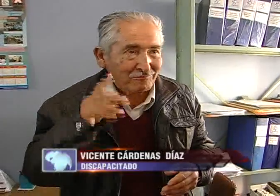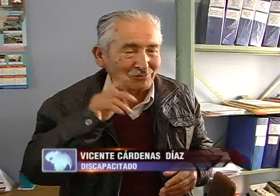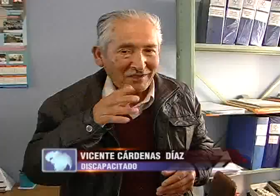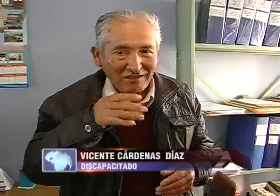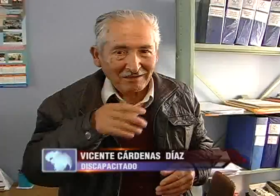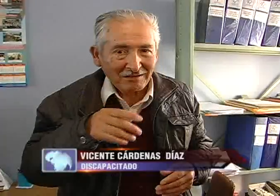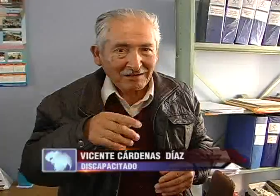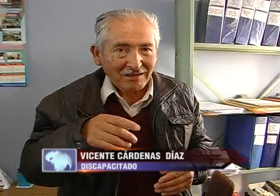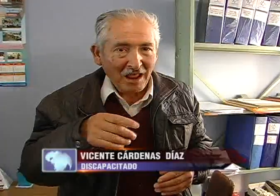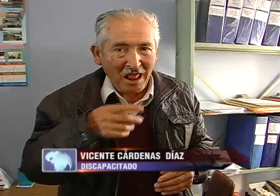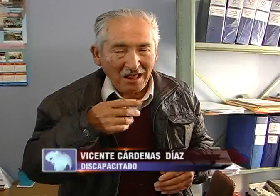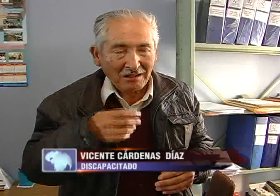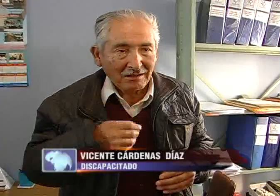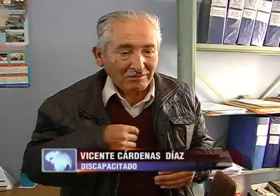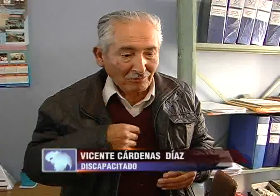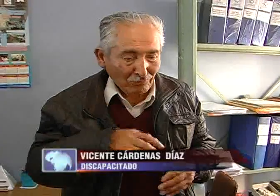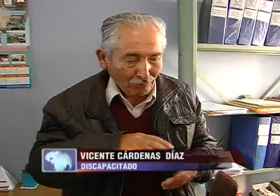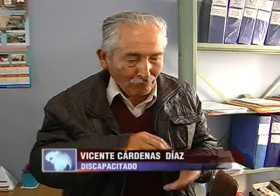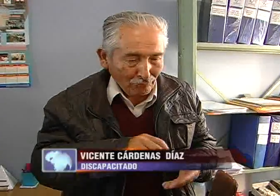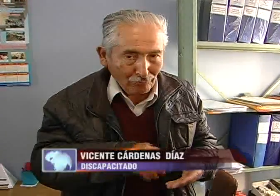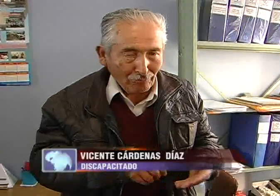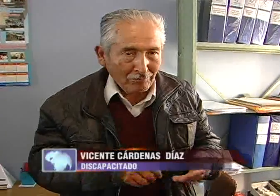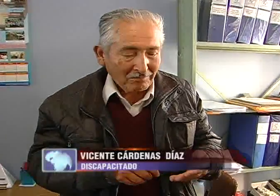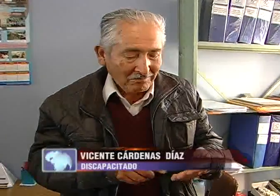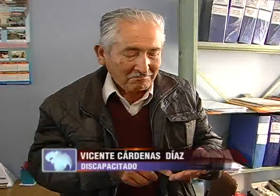Sí, o sea, pienso de que se han burlado de mí,